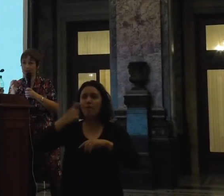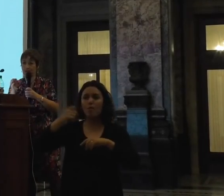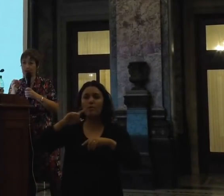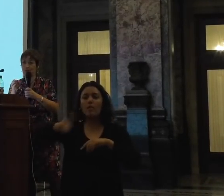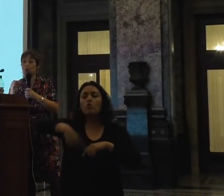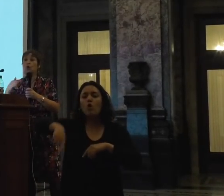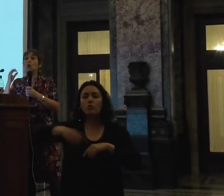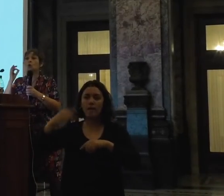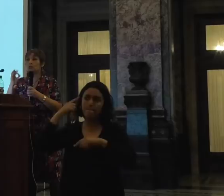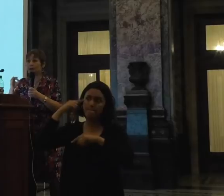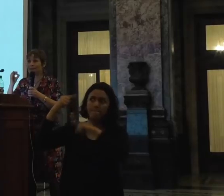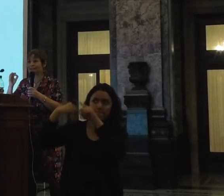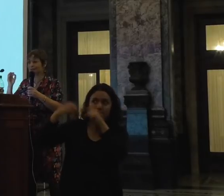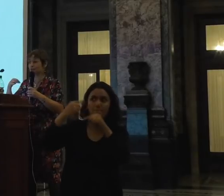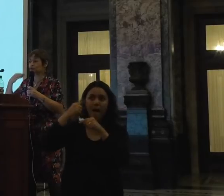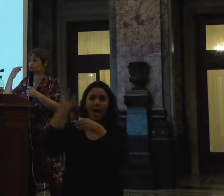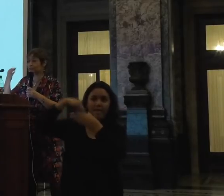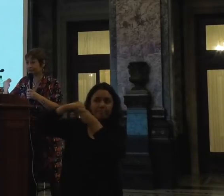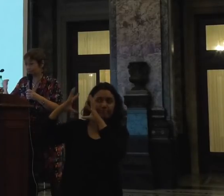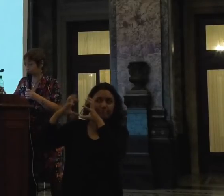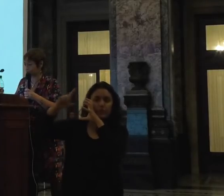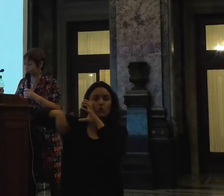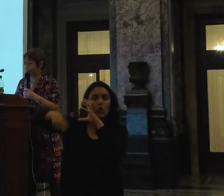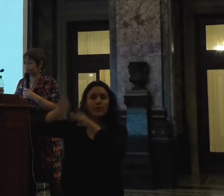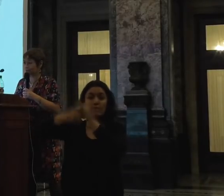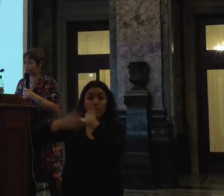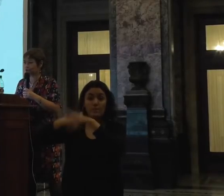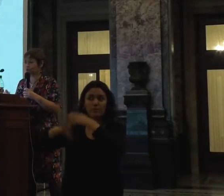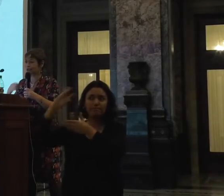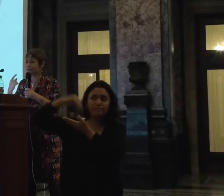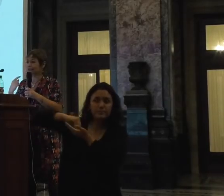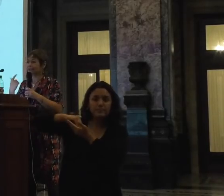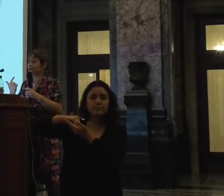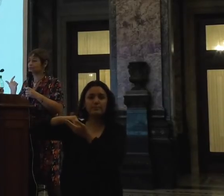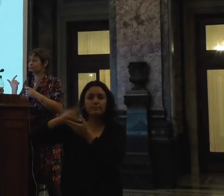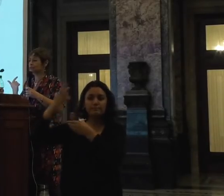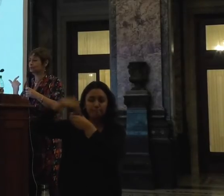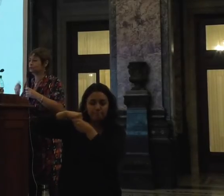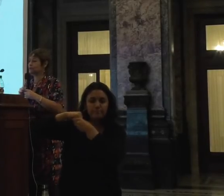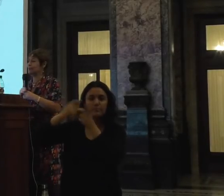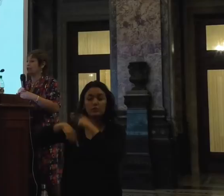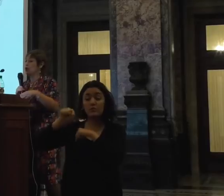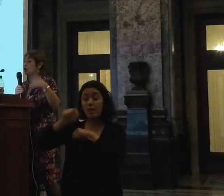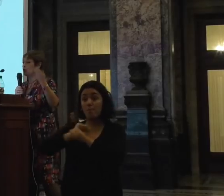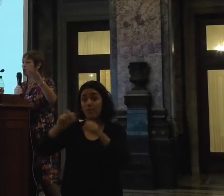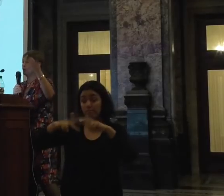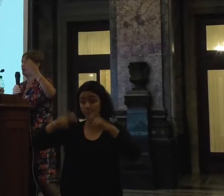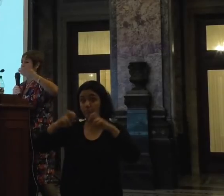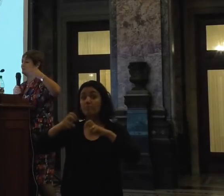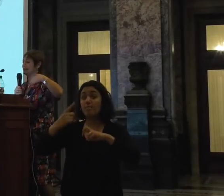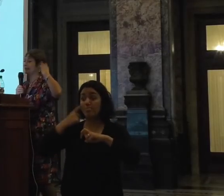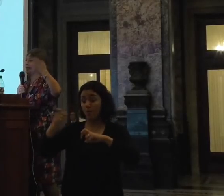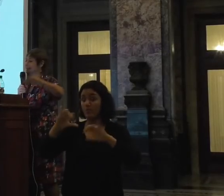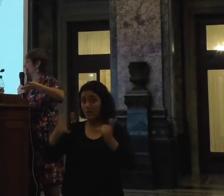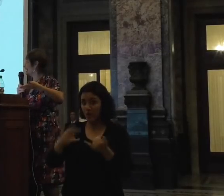procesada la información. Una vez que vemos dónde está procesada la información, entonces podemos ver cómo va